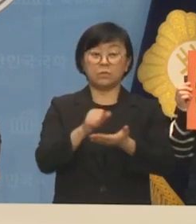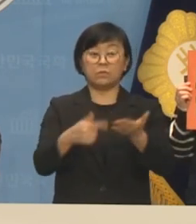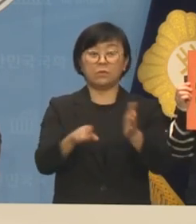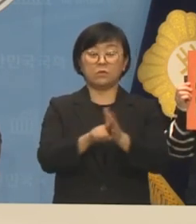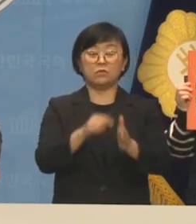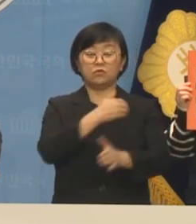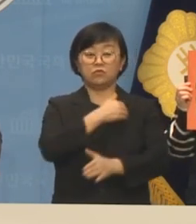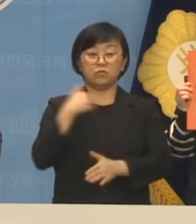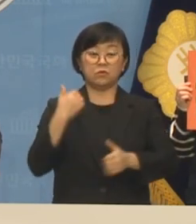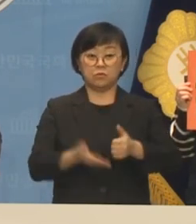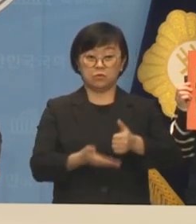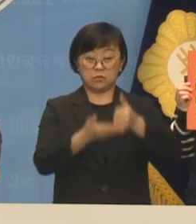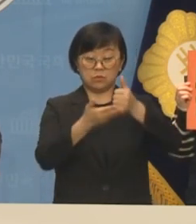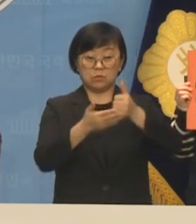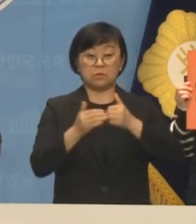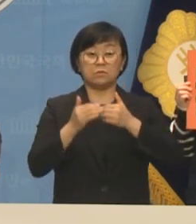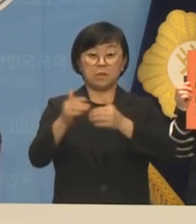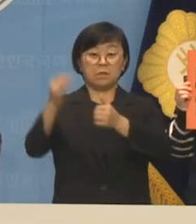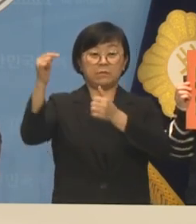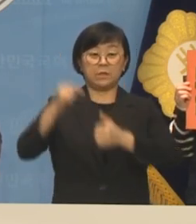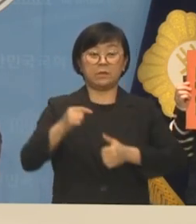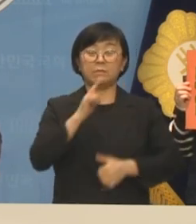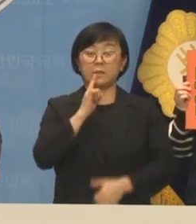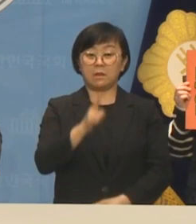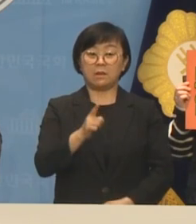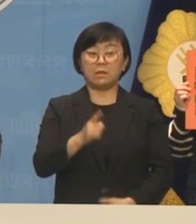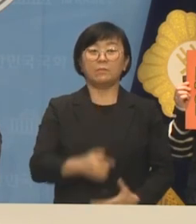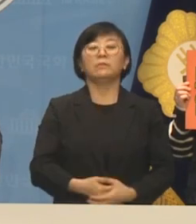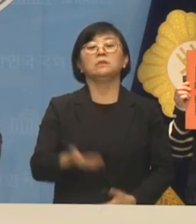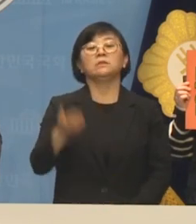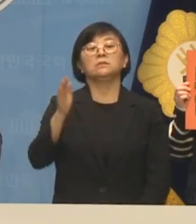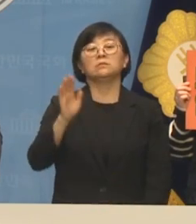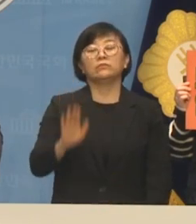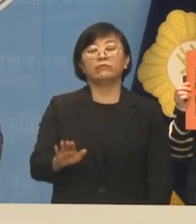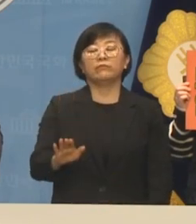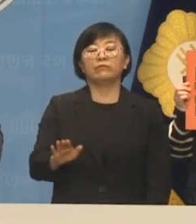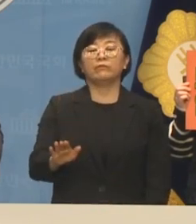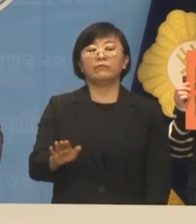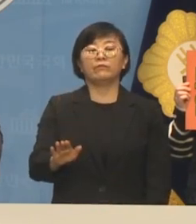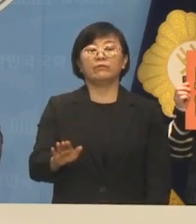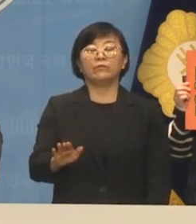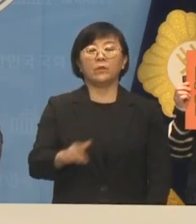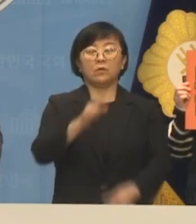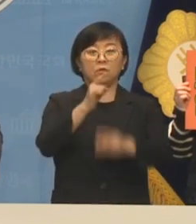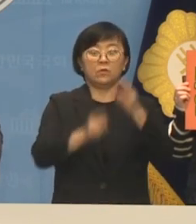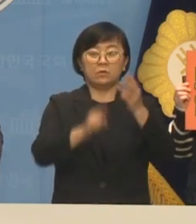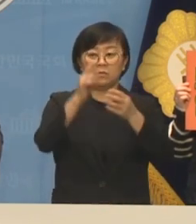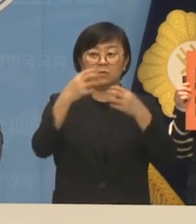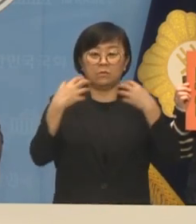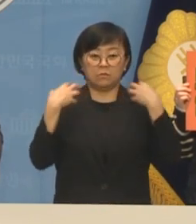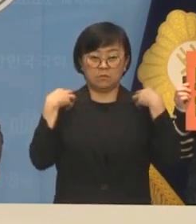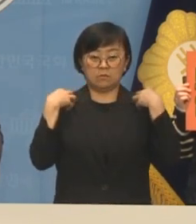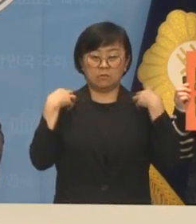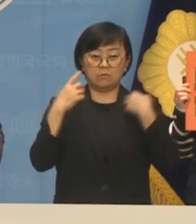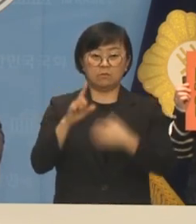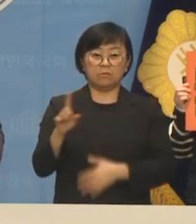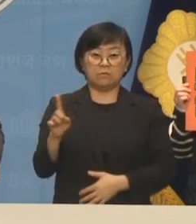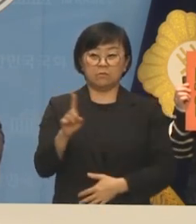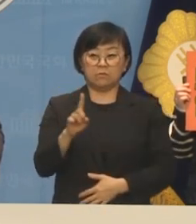충분히 존중해서 집행을 하라라고 얘기를 하고 있습니다. 그럼에도 불구하고 윤석열